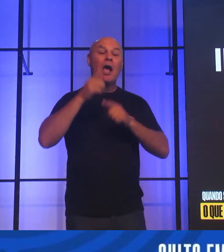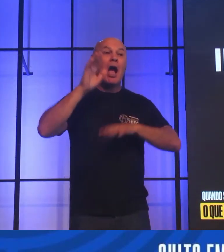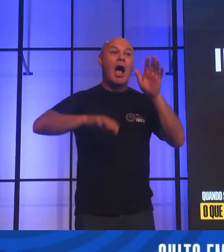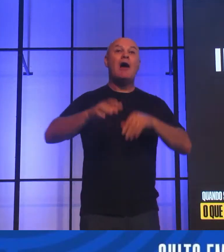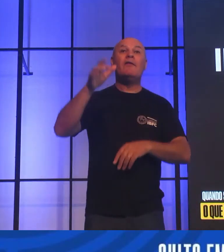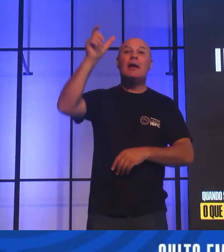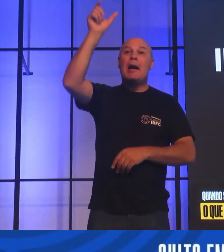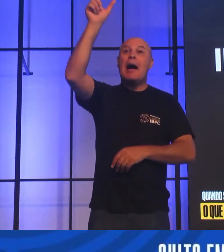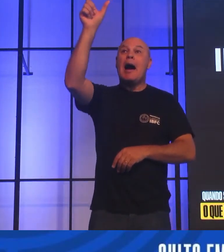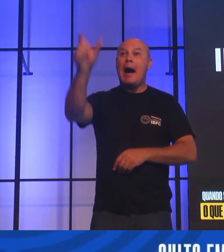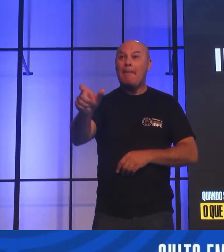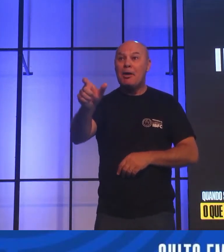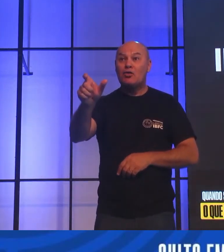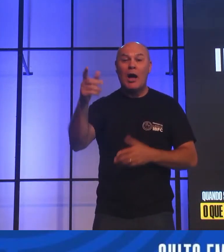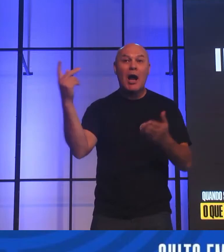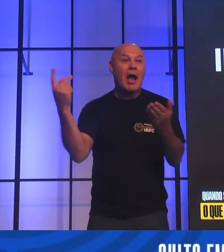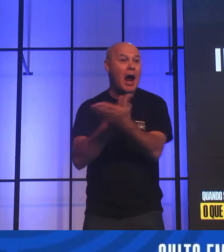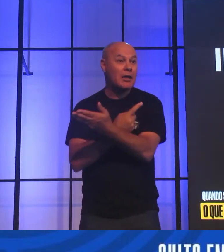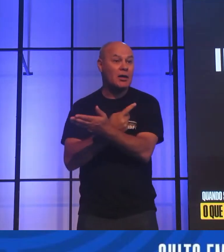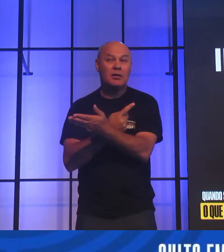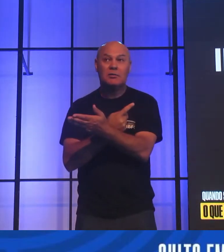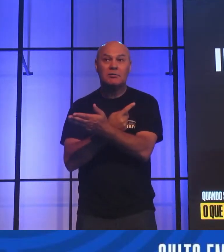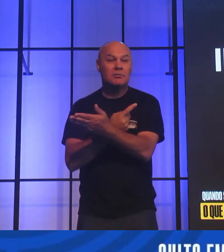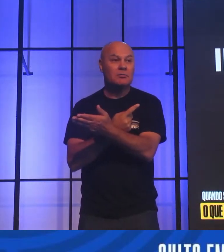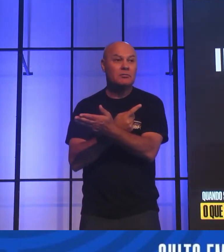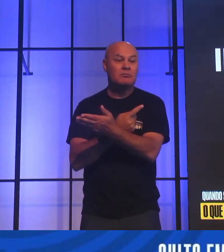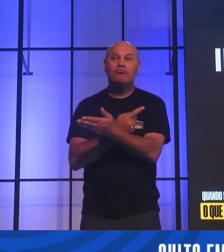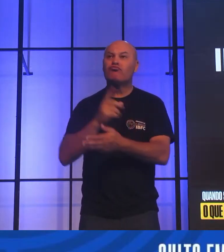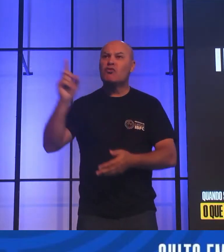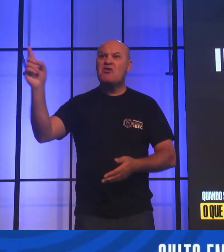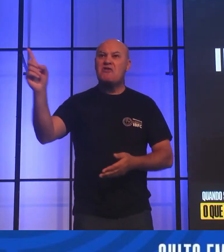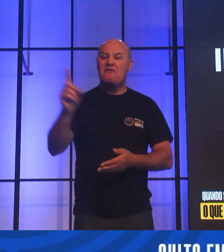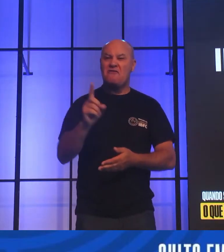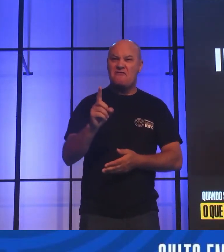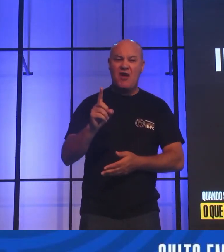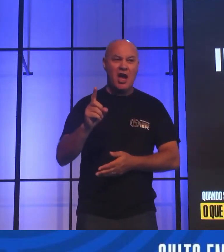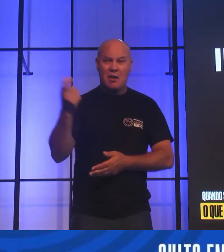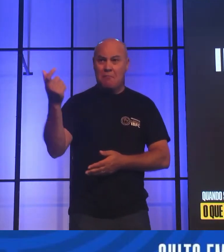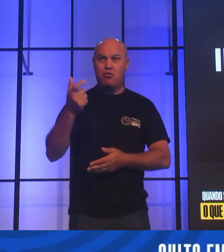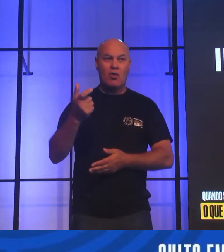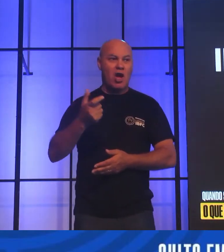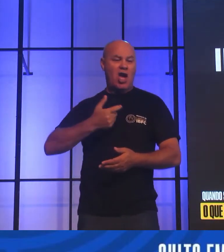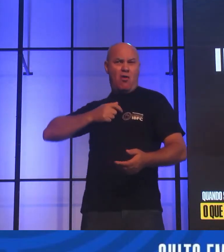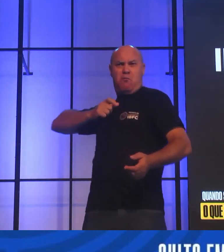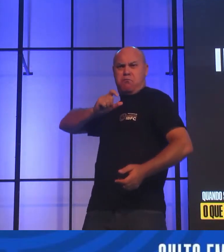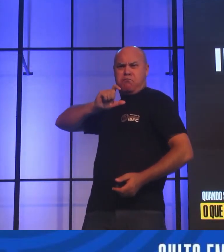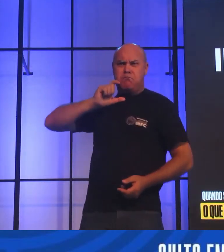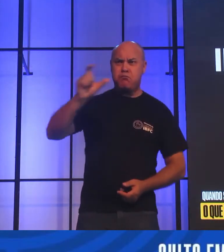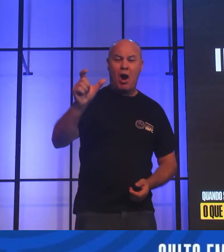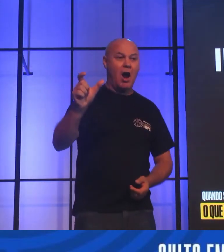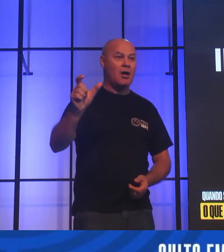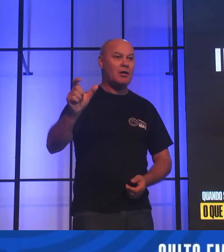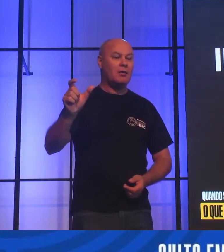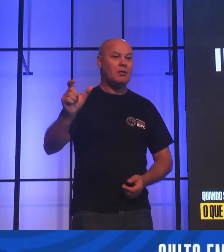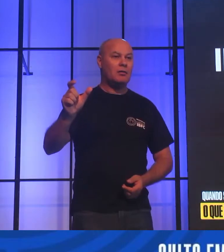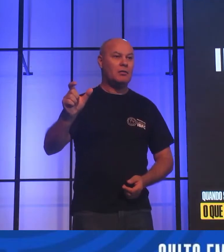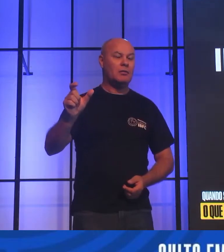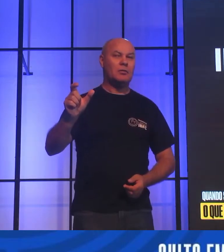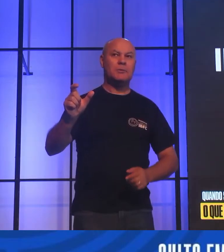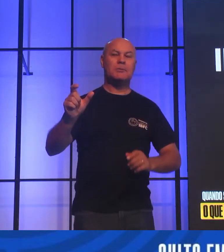fez errado, e você tem que pedir desculpa pela sua reação e o cara fez uma pisada de bola. E daí você tem que dizer